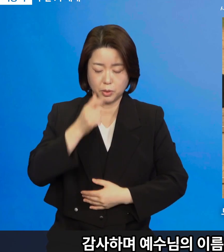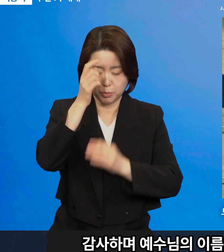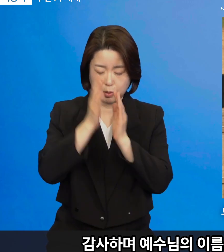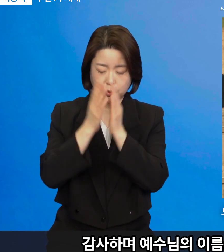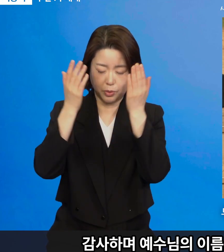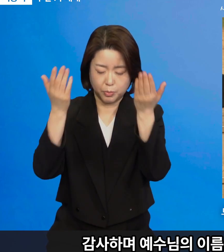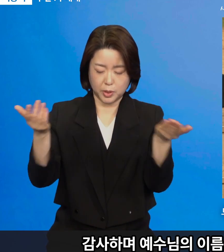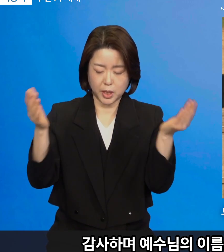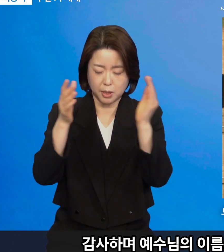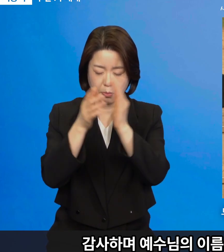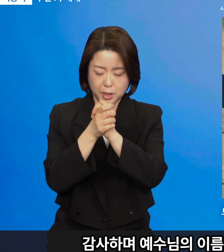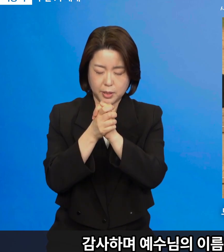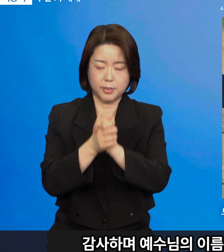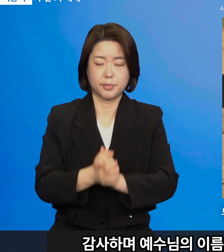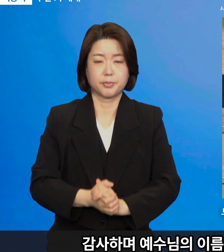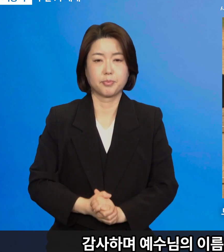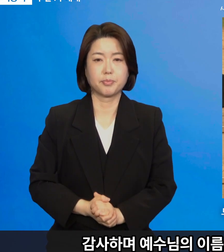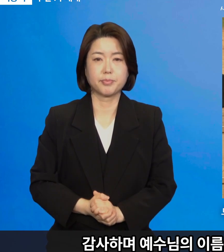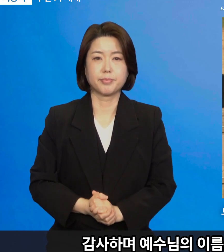기도드립니다. 아멘.